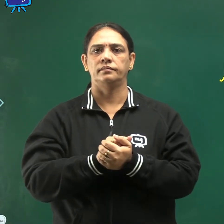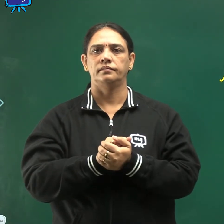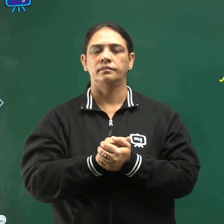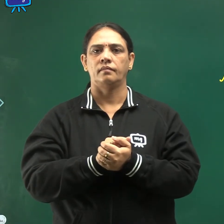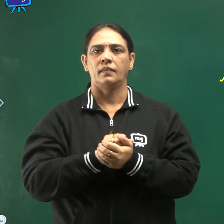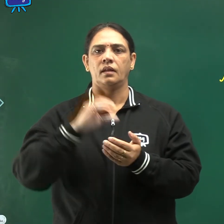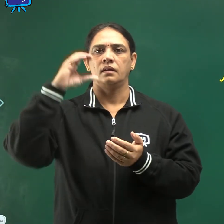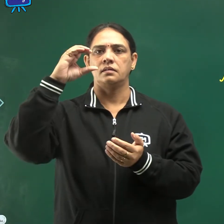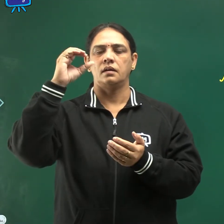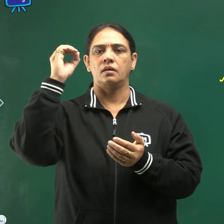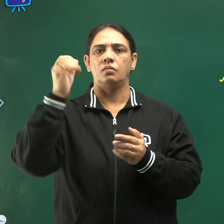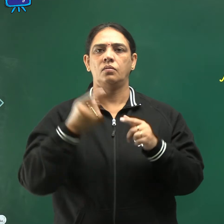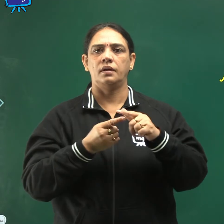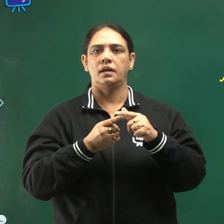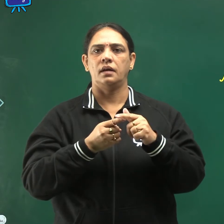कॉट 45 डिग्री